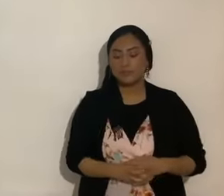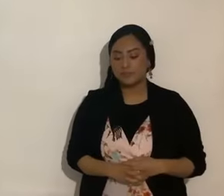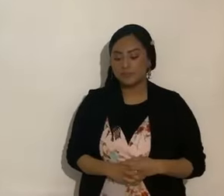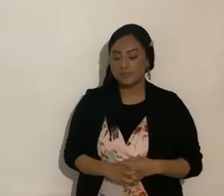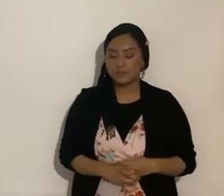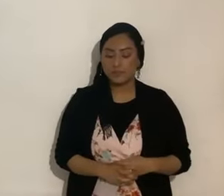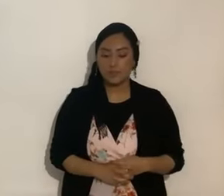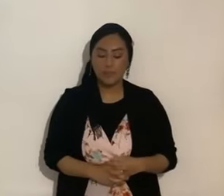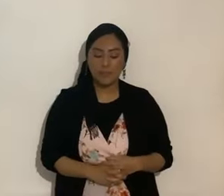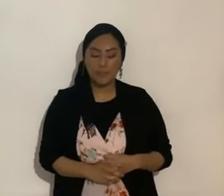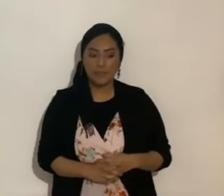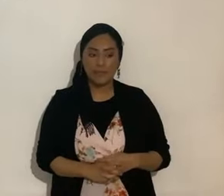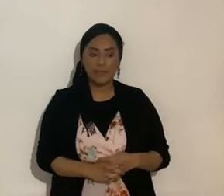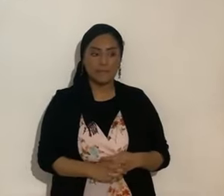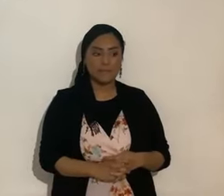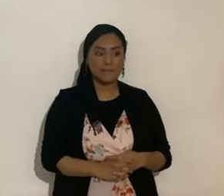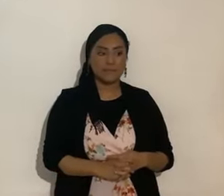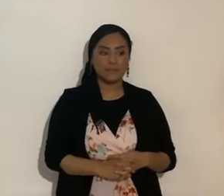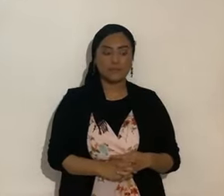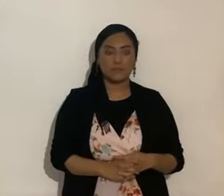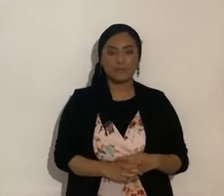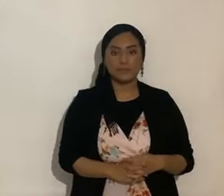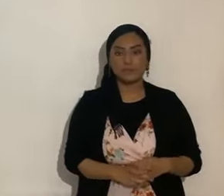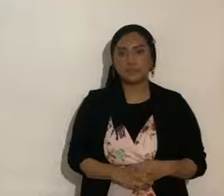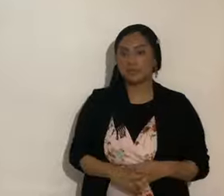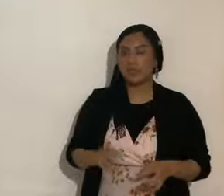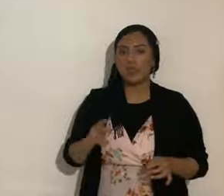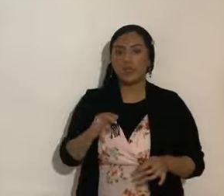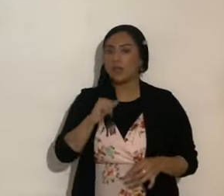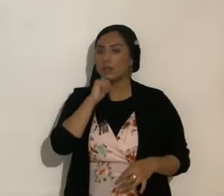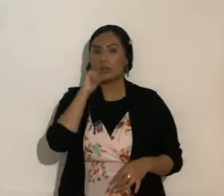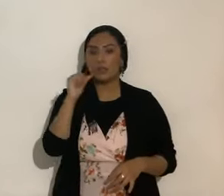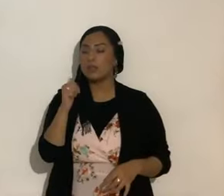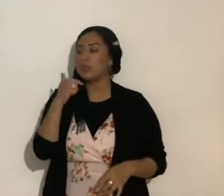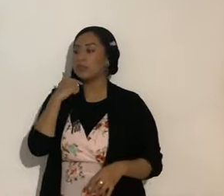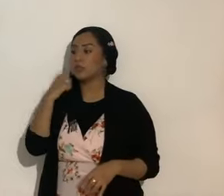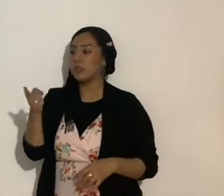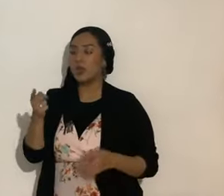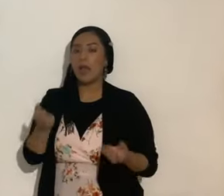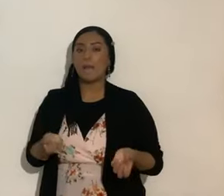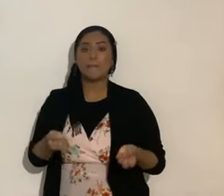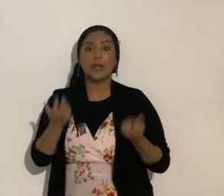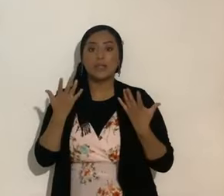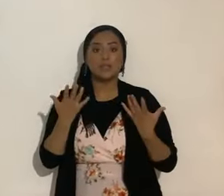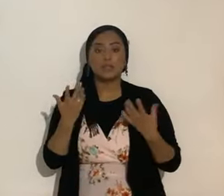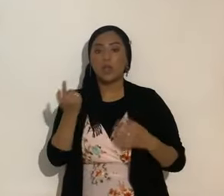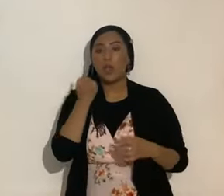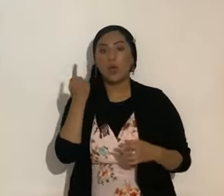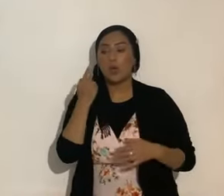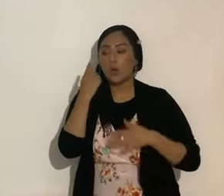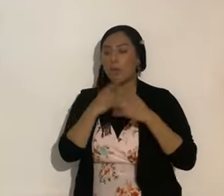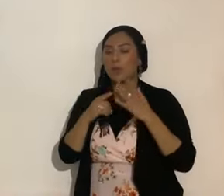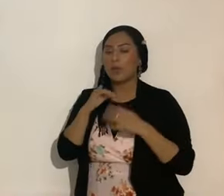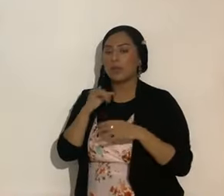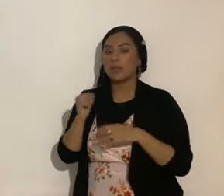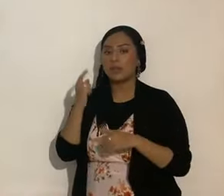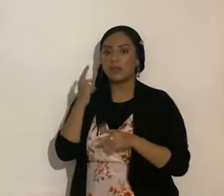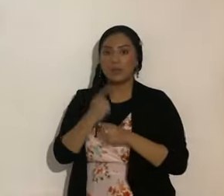atención. No por una paga definida, como ya lo vimos, sino por lo que fuera